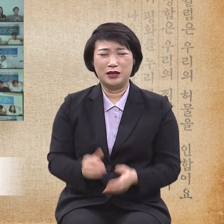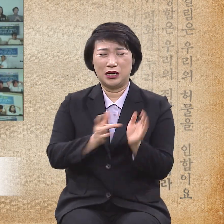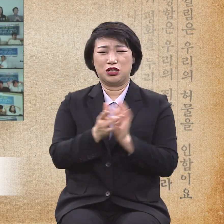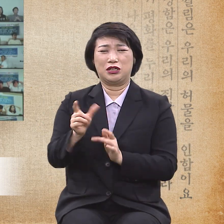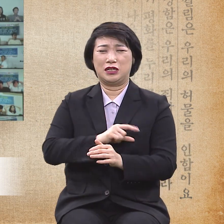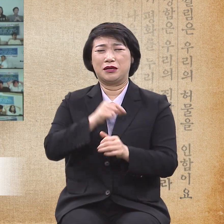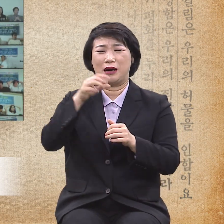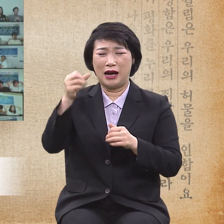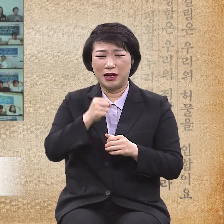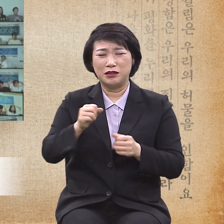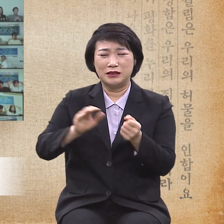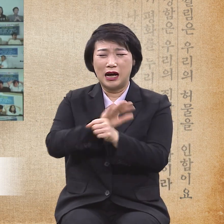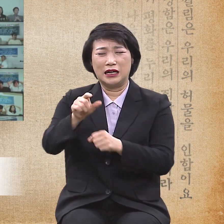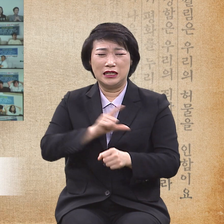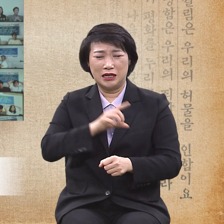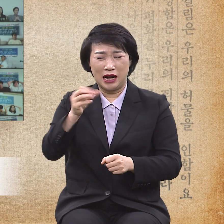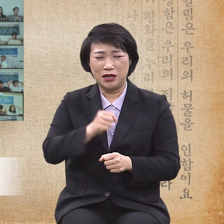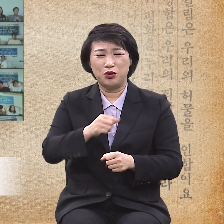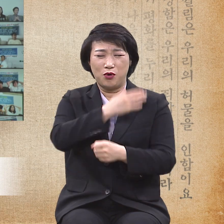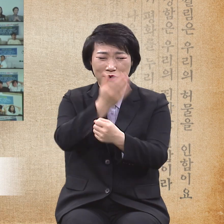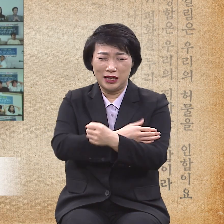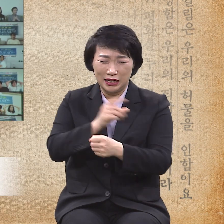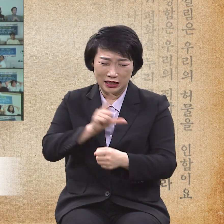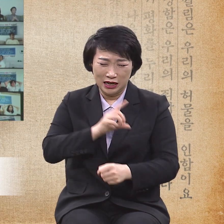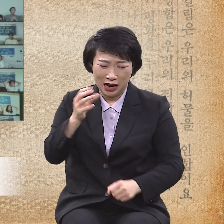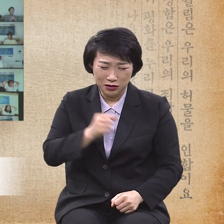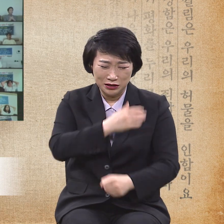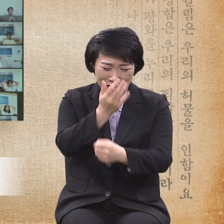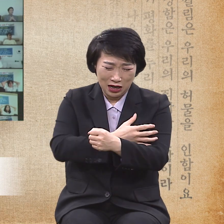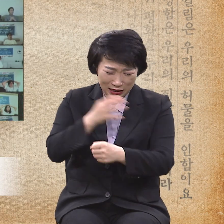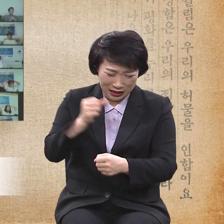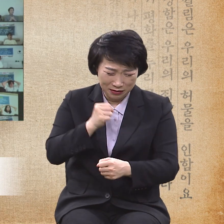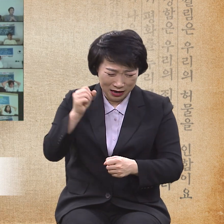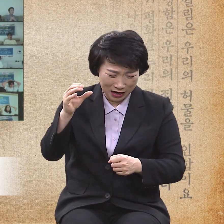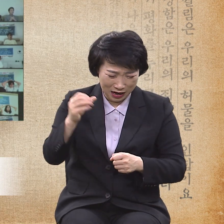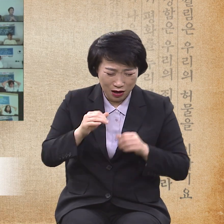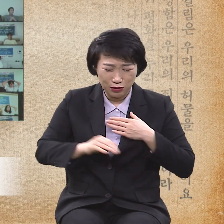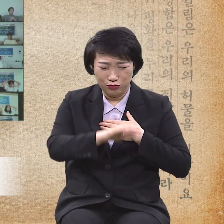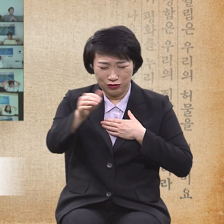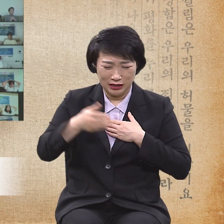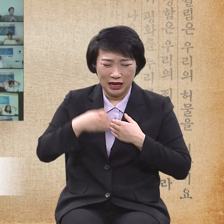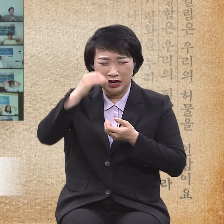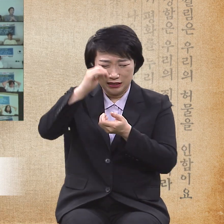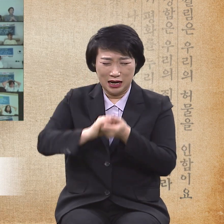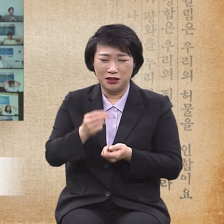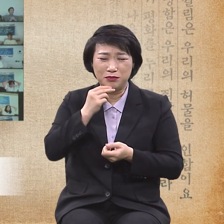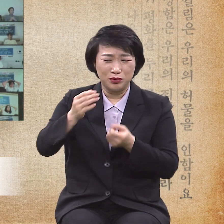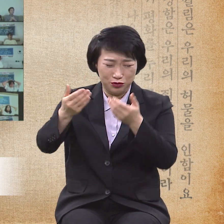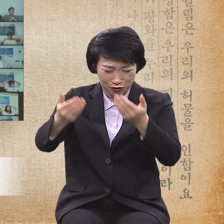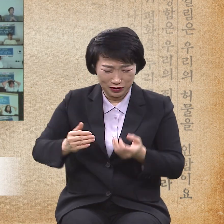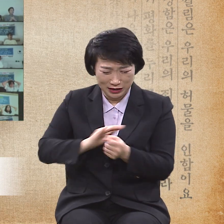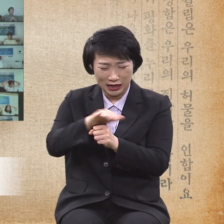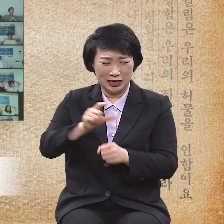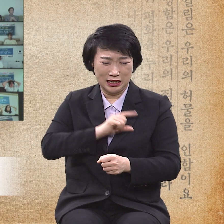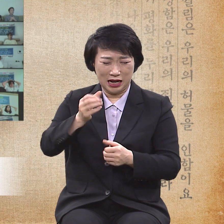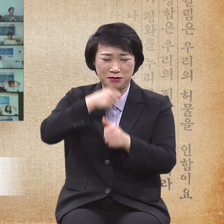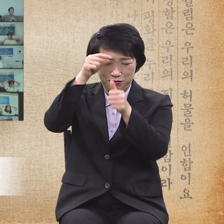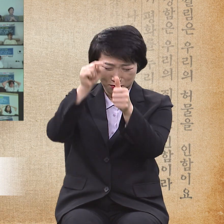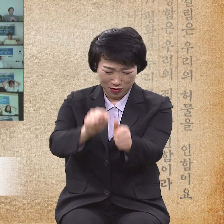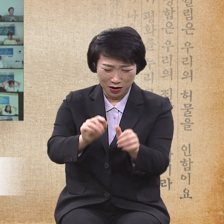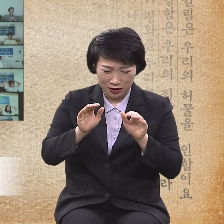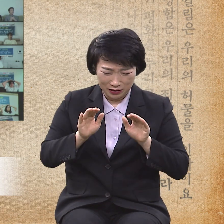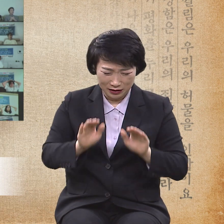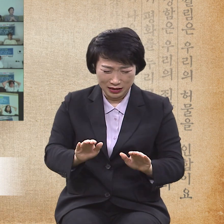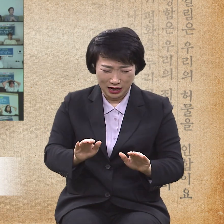예수 이름으로, 사랑의 이름으로, 권세의 이름으로, 능력의 이름으로 우리에게 제한 없이 주시는 사랑의 이름으로